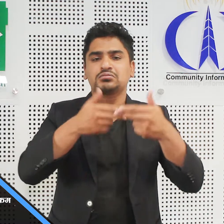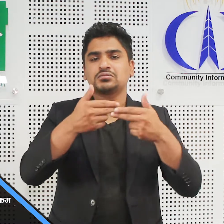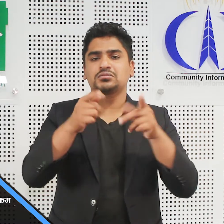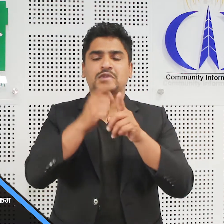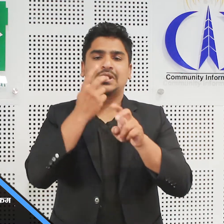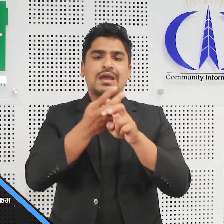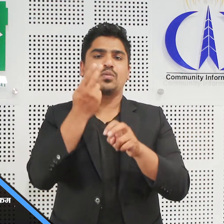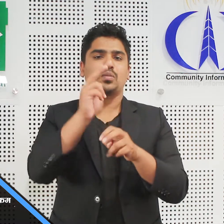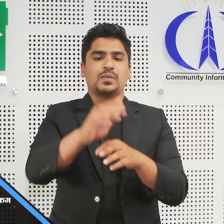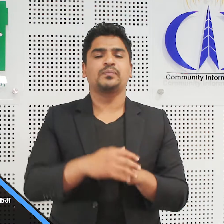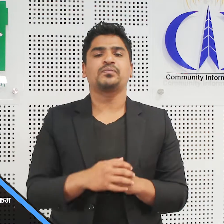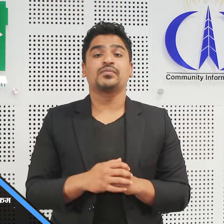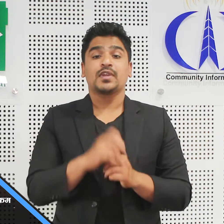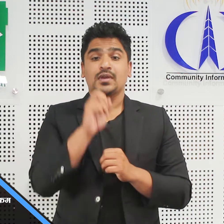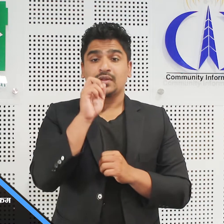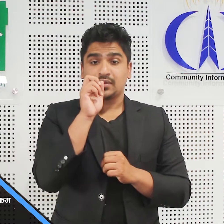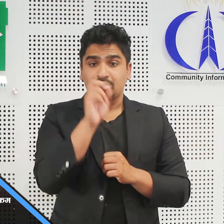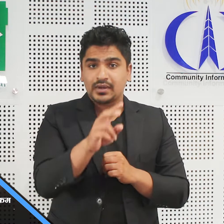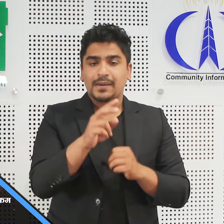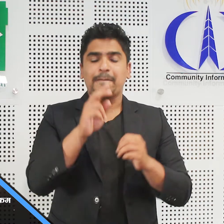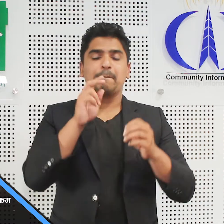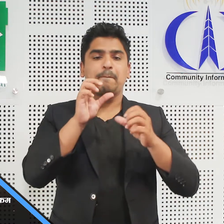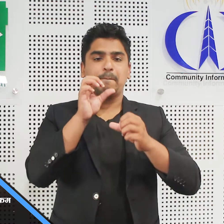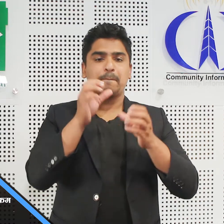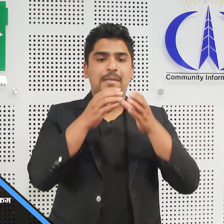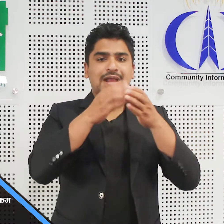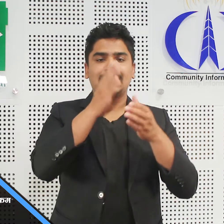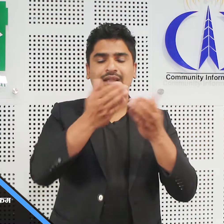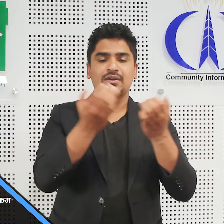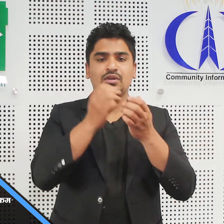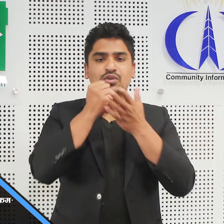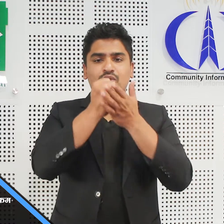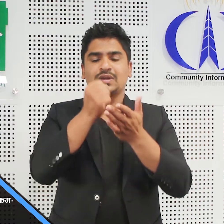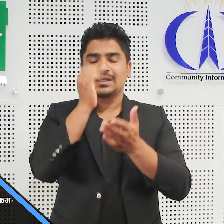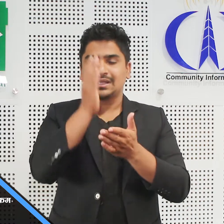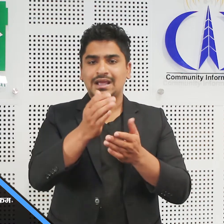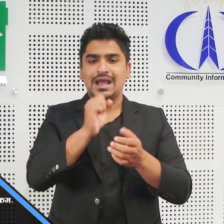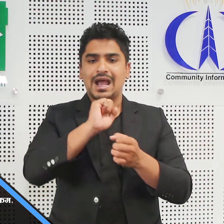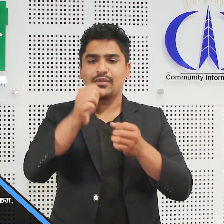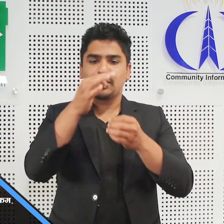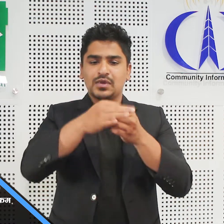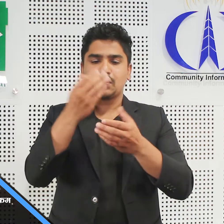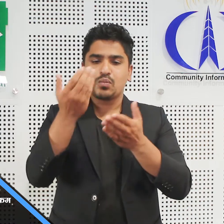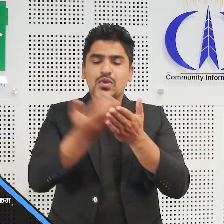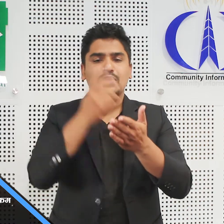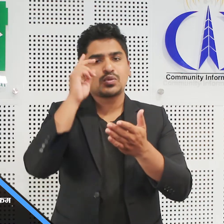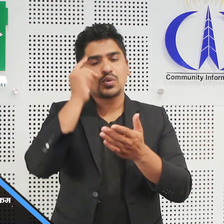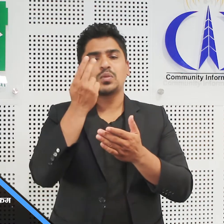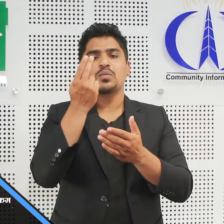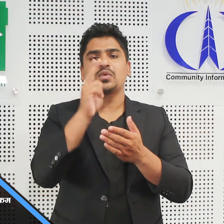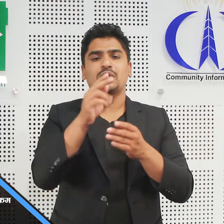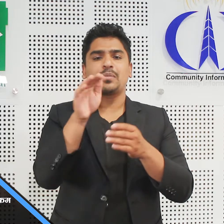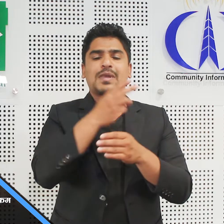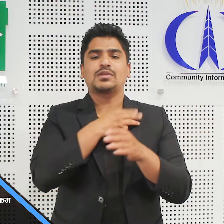गरेको व्यवसाय ठप्प हुँदा घर परिवारको गुजारा चलाउन मुस्किल परेको थियो। तर पालिकाले गरेको